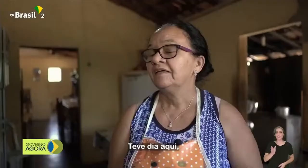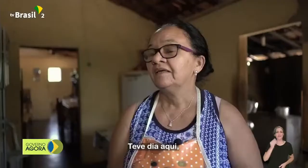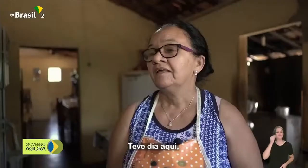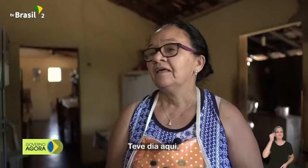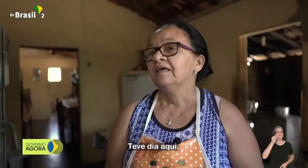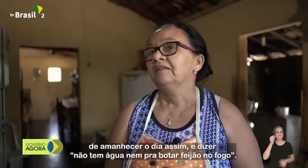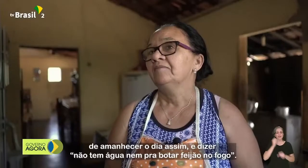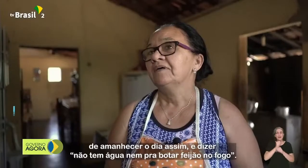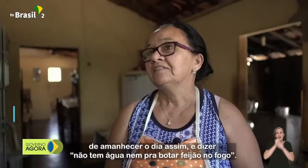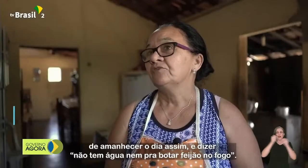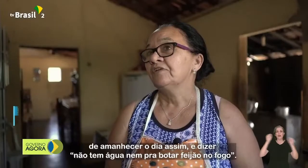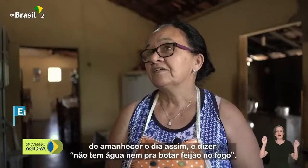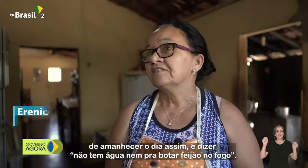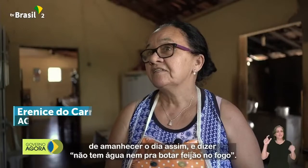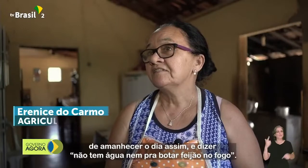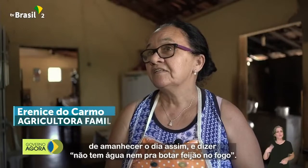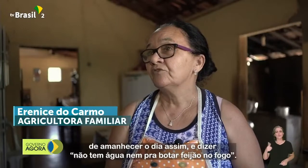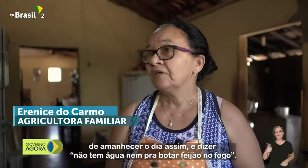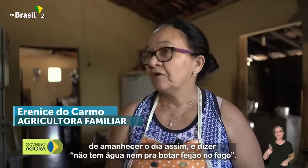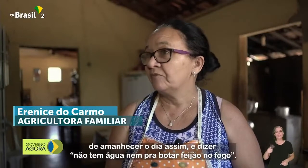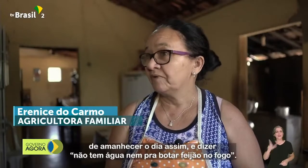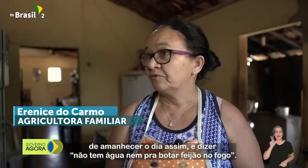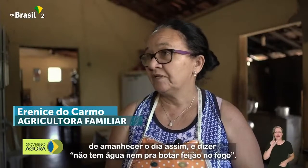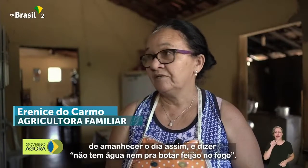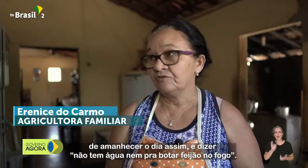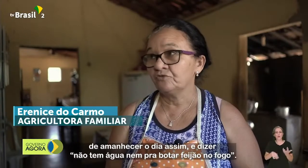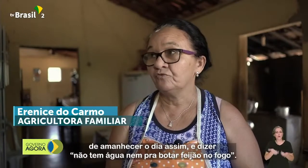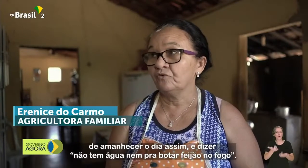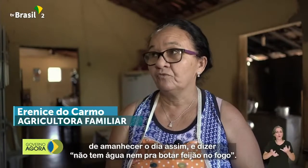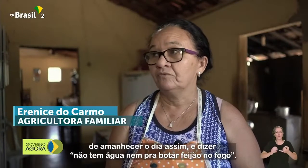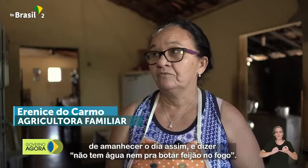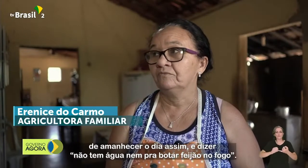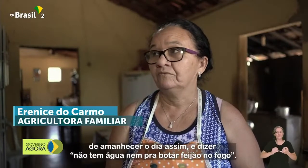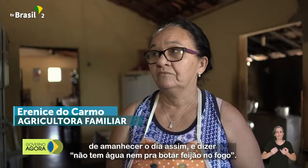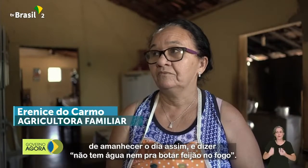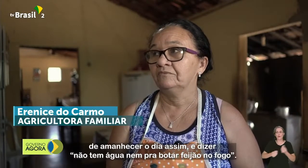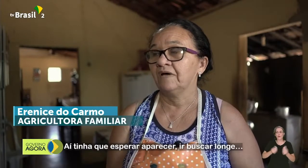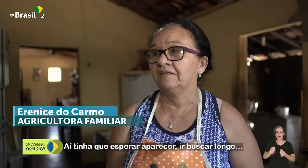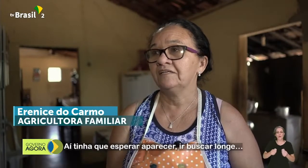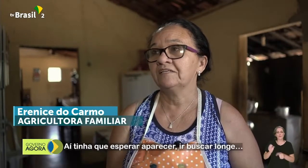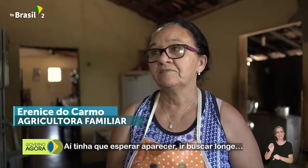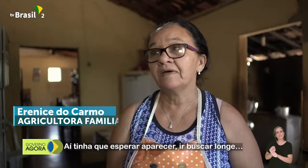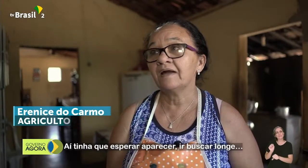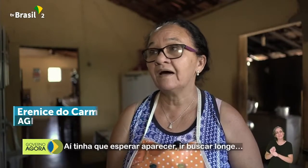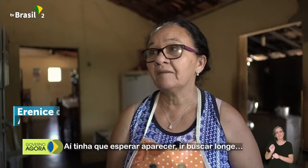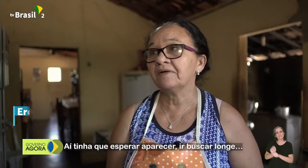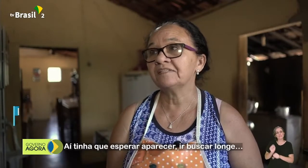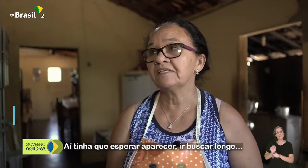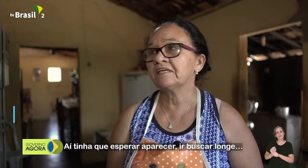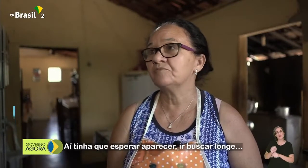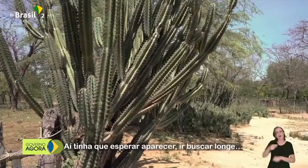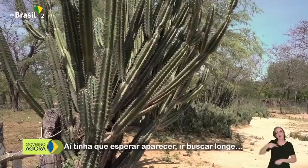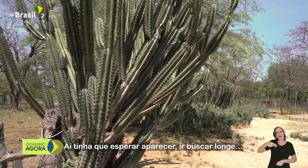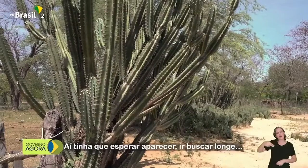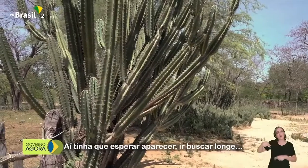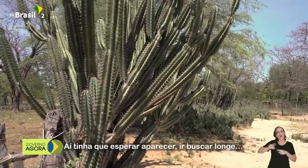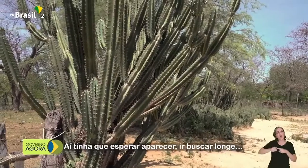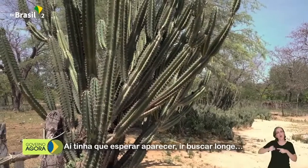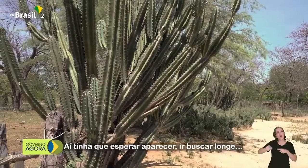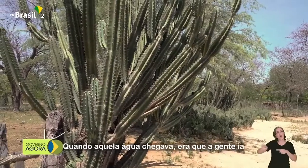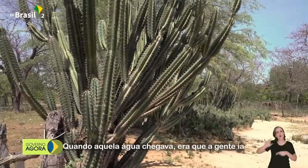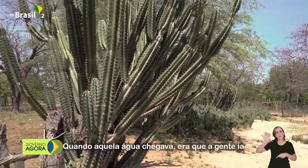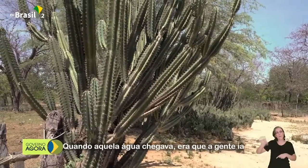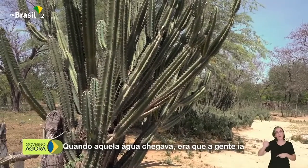aqui, de amanhecer o dia assim, dizer não tem água para botar nem feijão no fogo. Aí tinha que esperar, aparecer, buscar